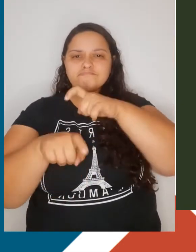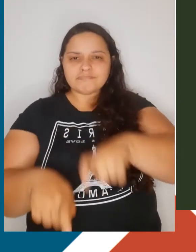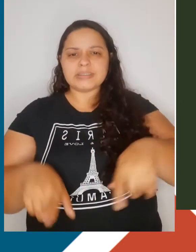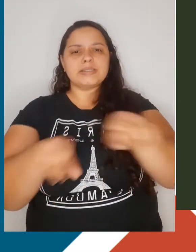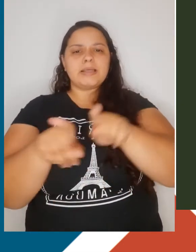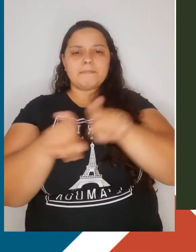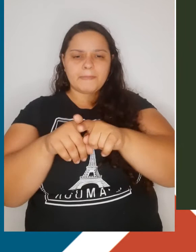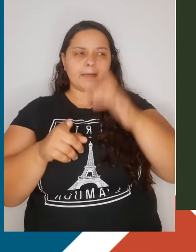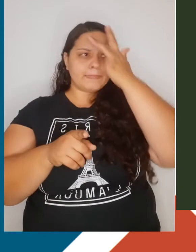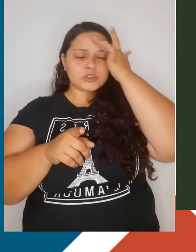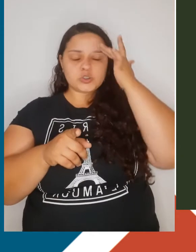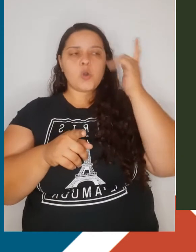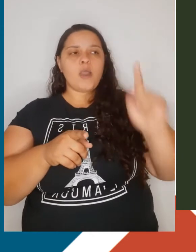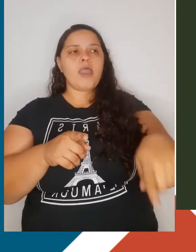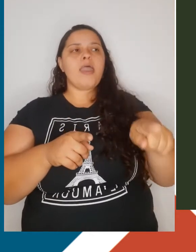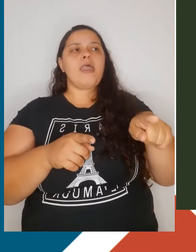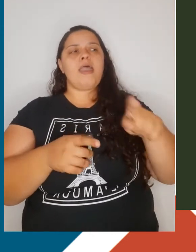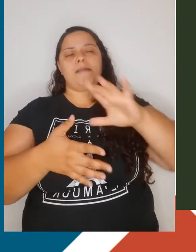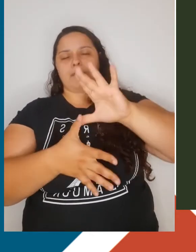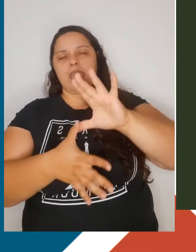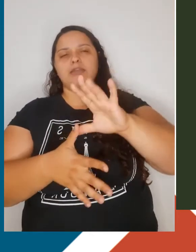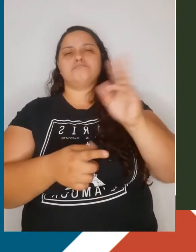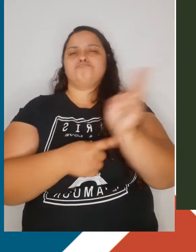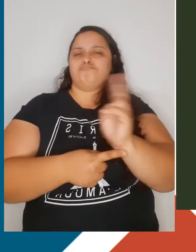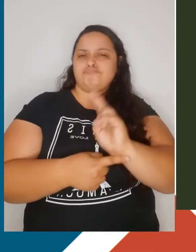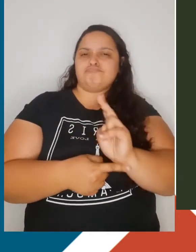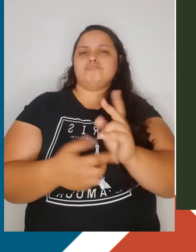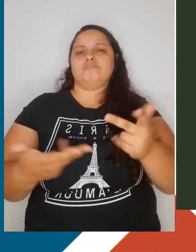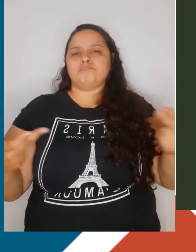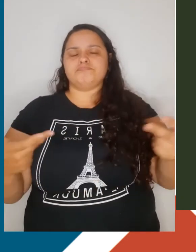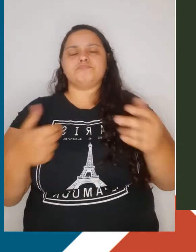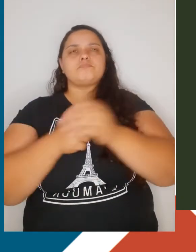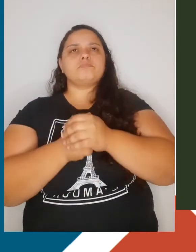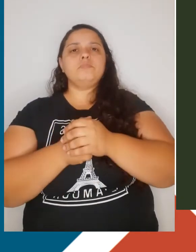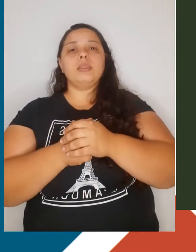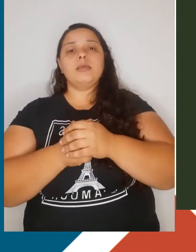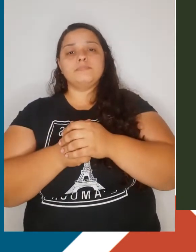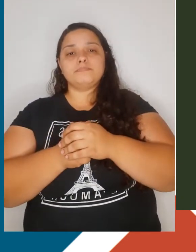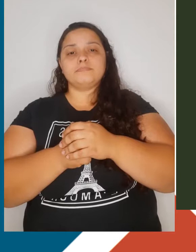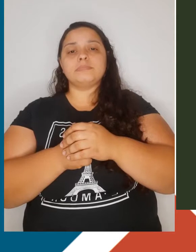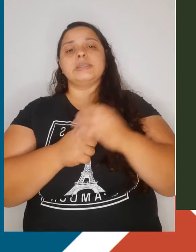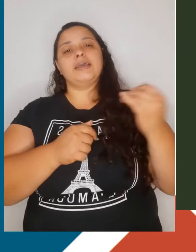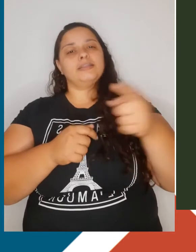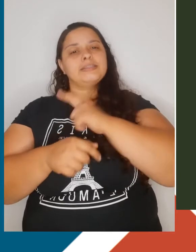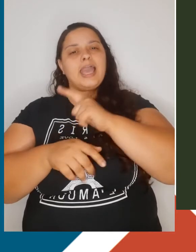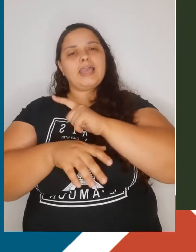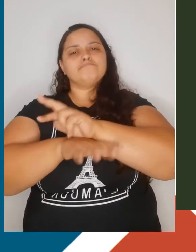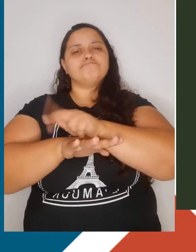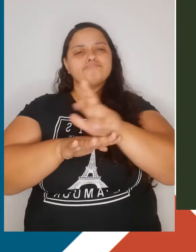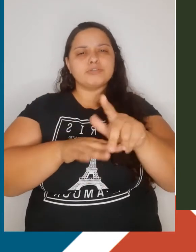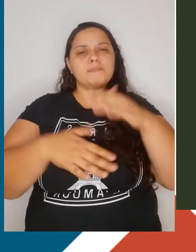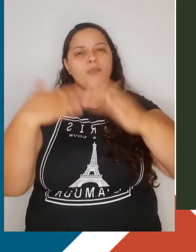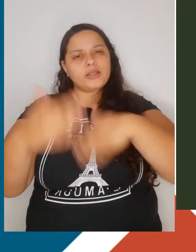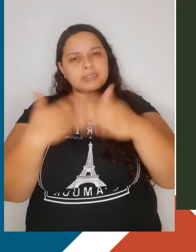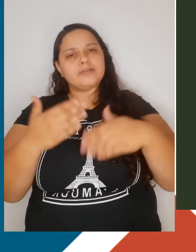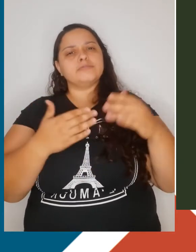das plantations e as autoridades de diversas regiões da Afro-América. Diferentes personagens foram importantes para o processo de